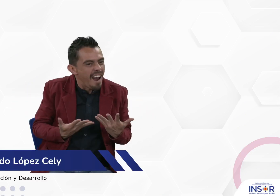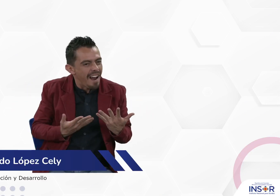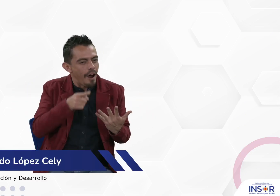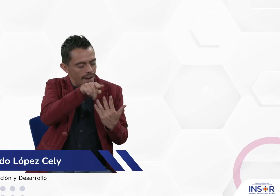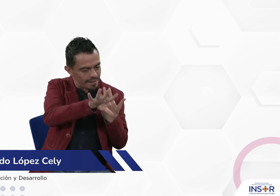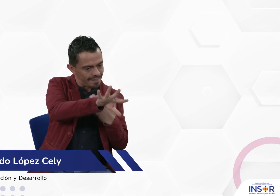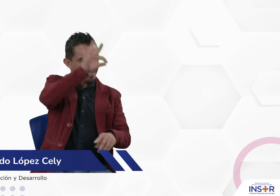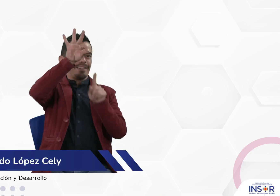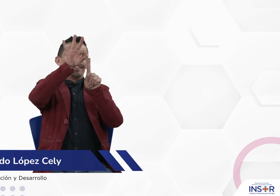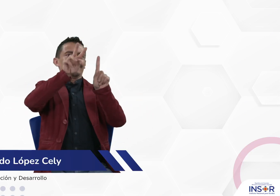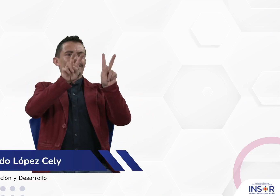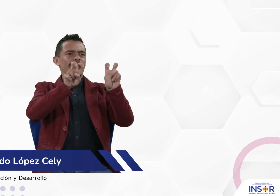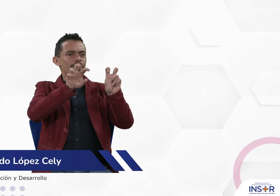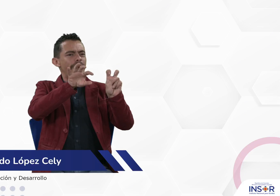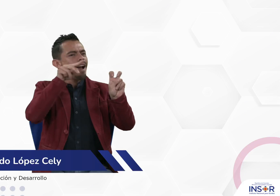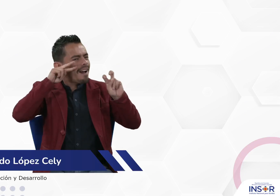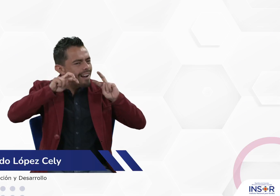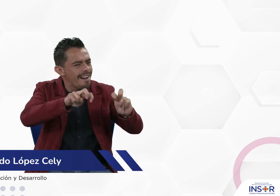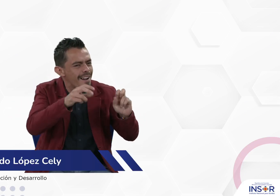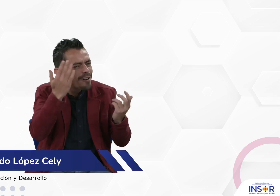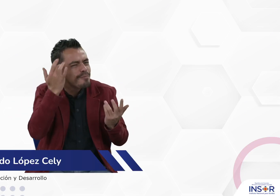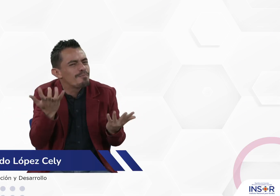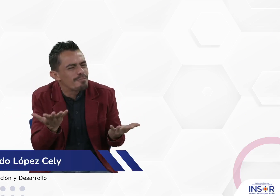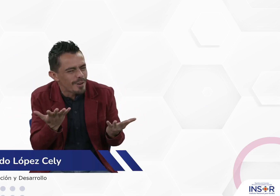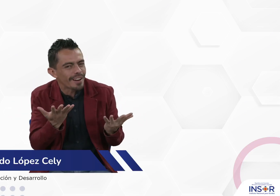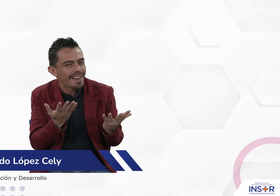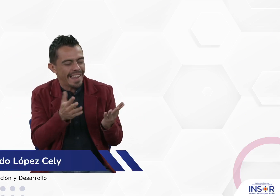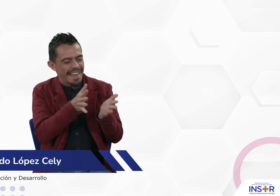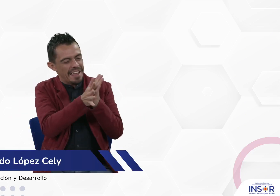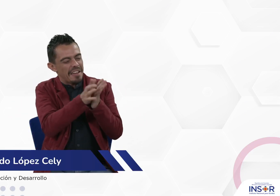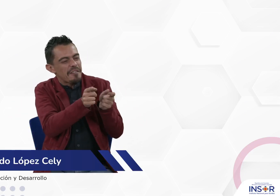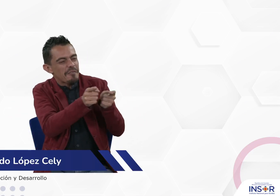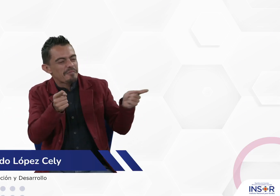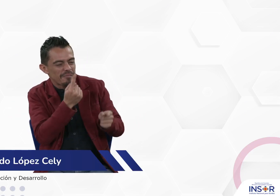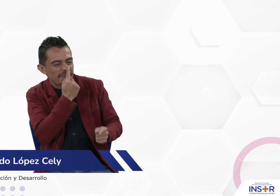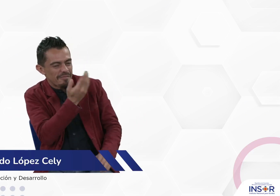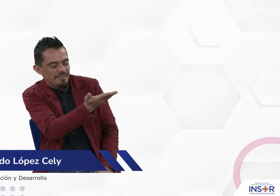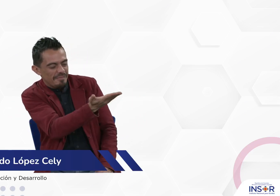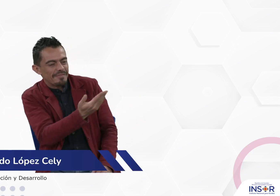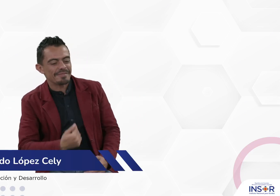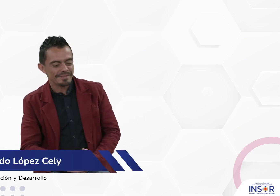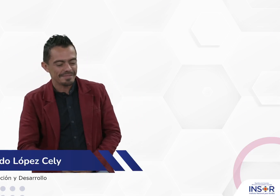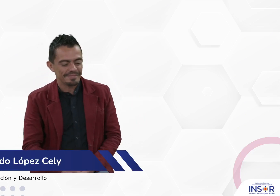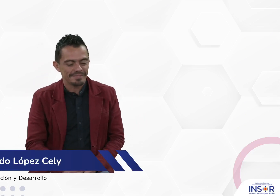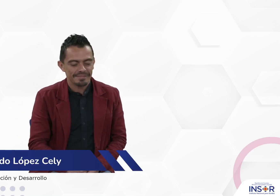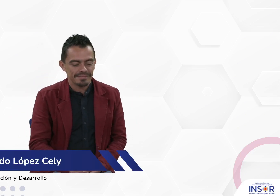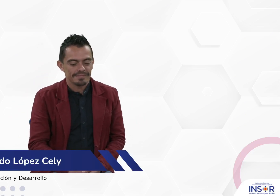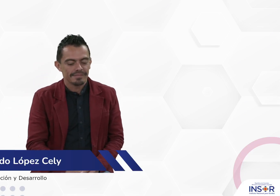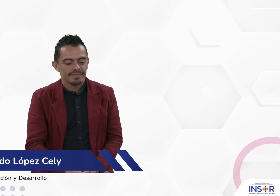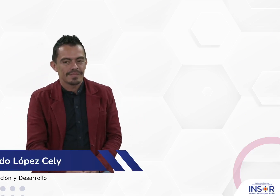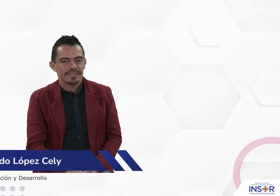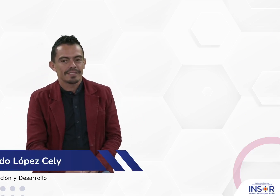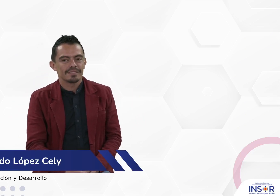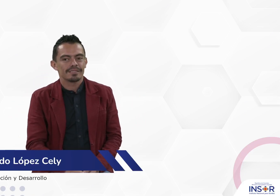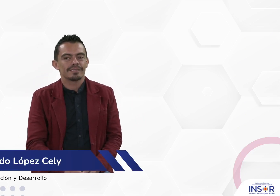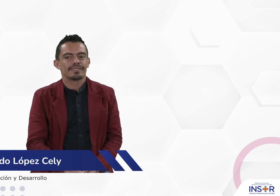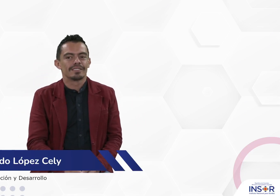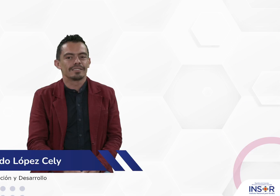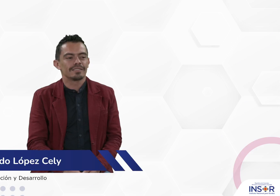profesionales individuales motivaron a la elección de estos temas de investigación, además de sus